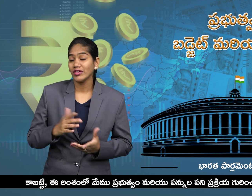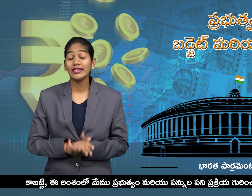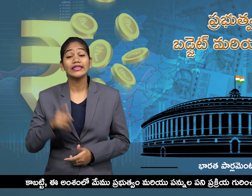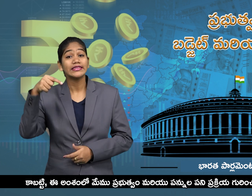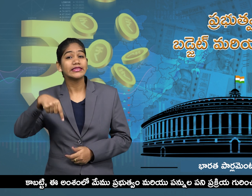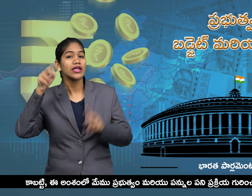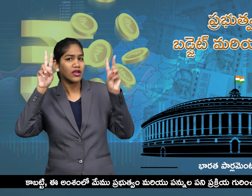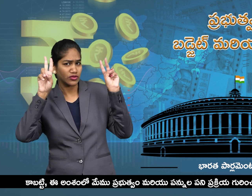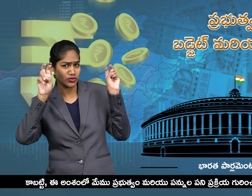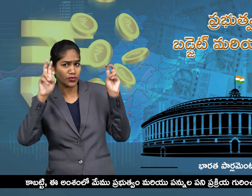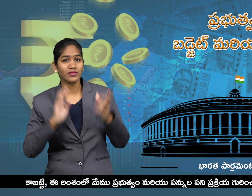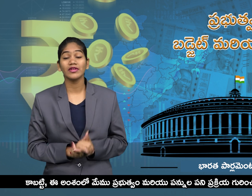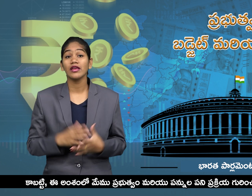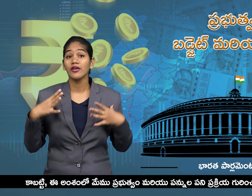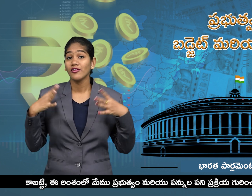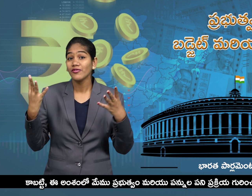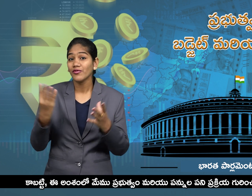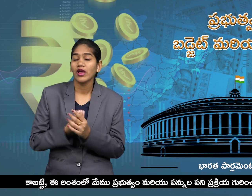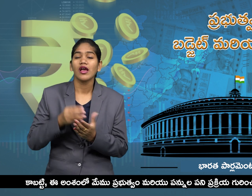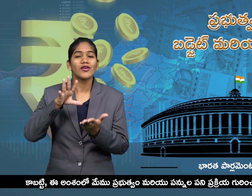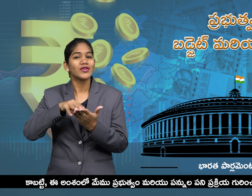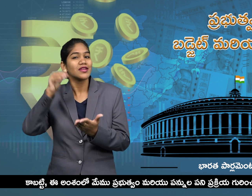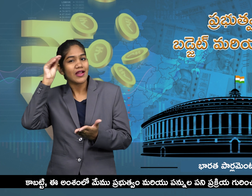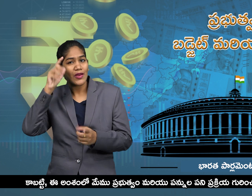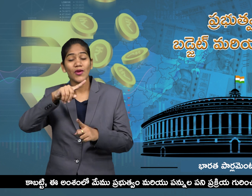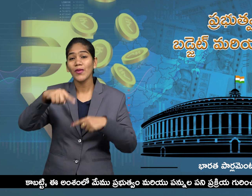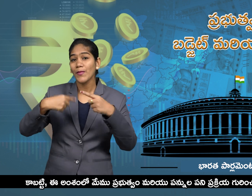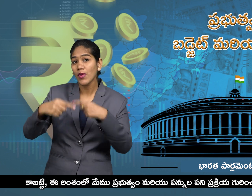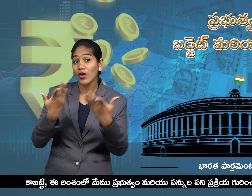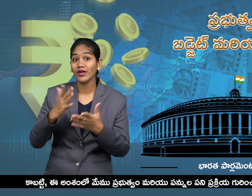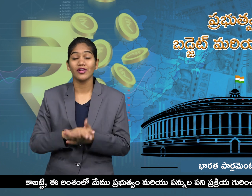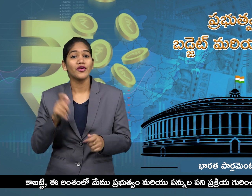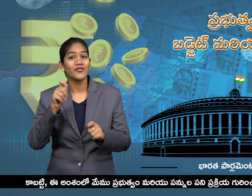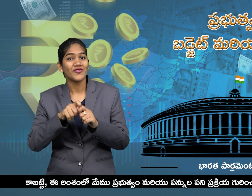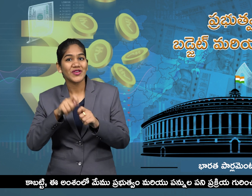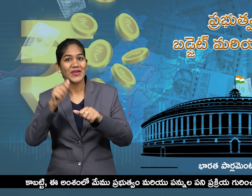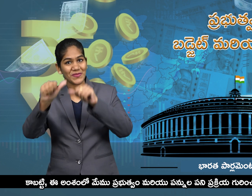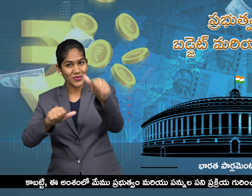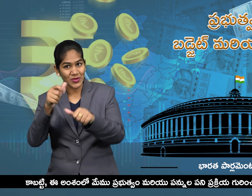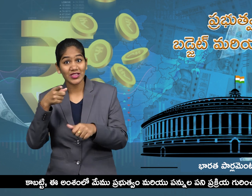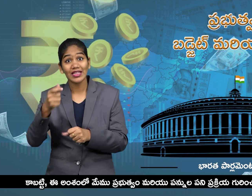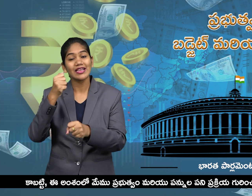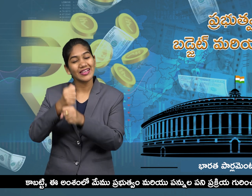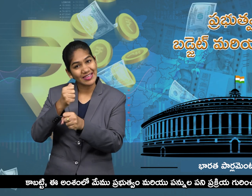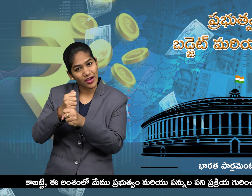కాబట్టి ఈ అంశంలో మనం ప్రభుత్వం మరియు పన్నుల పని ప్రక్రియ గురించి